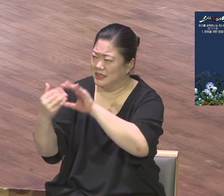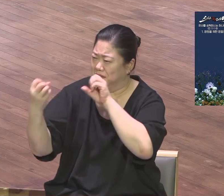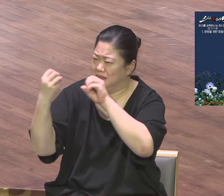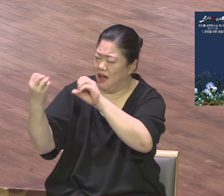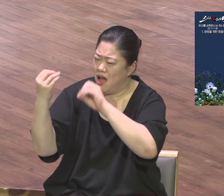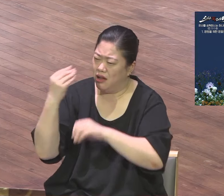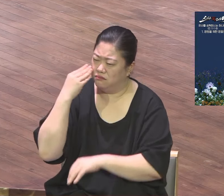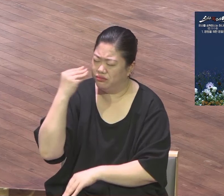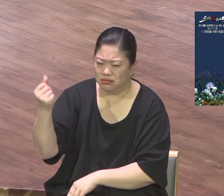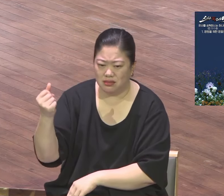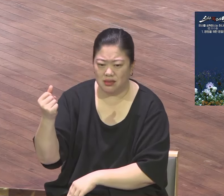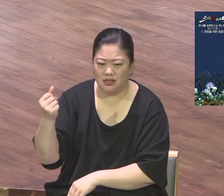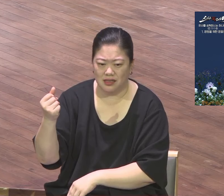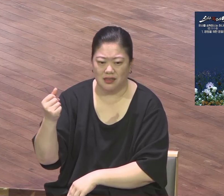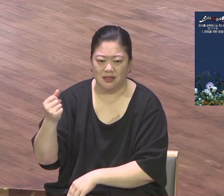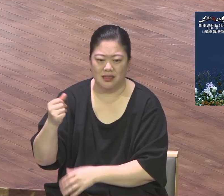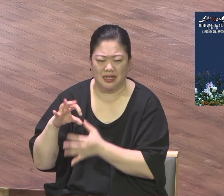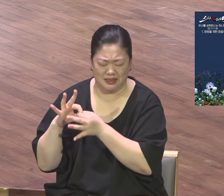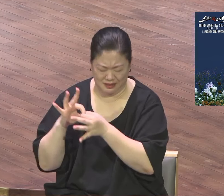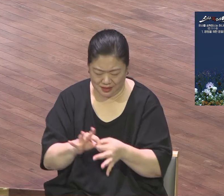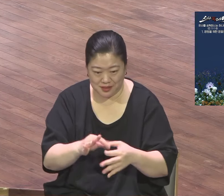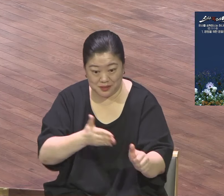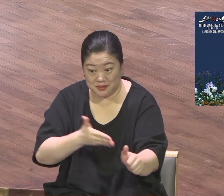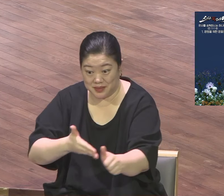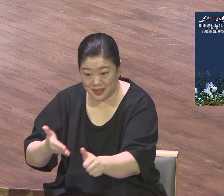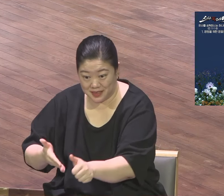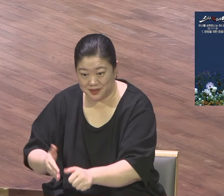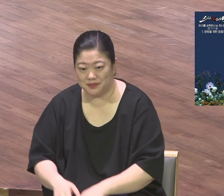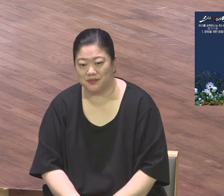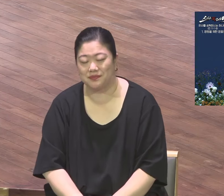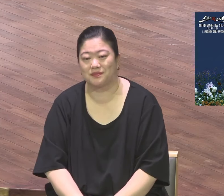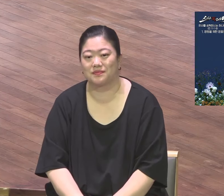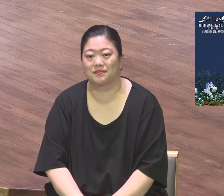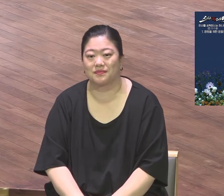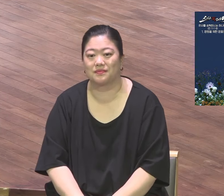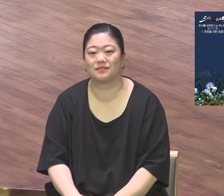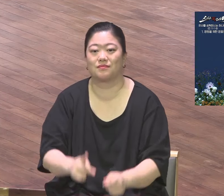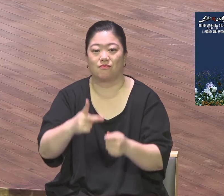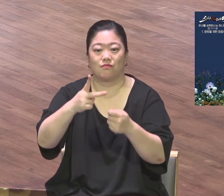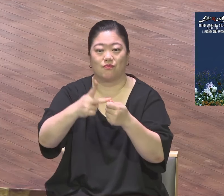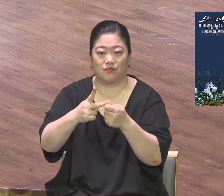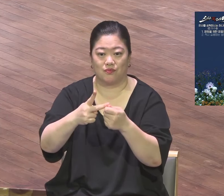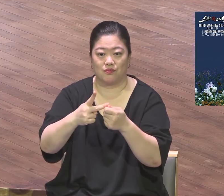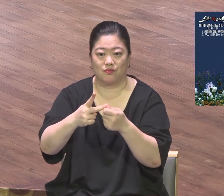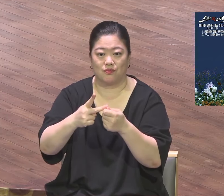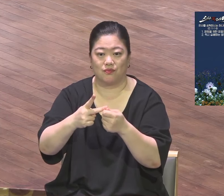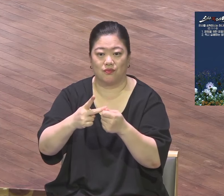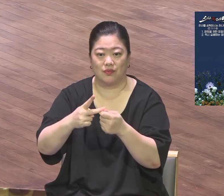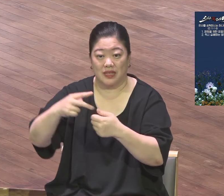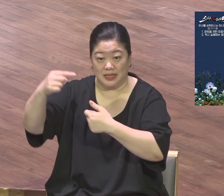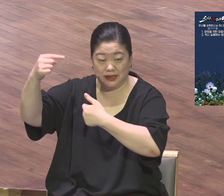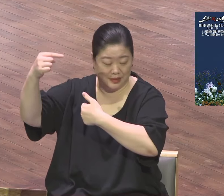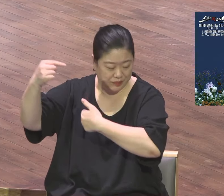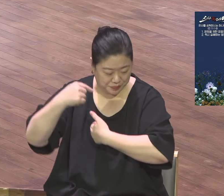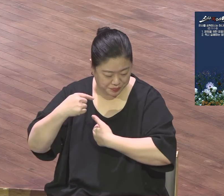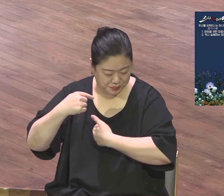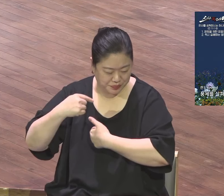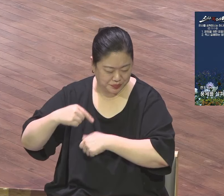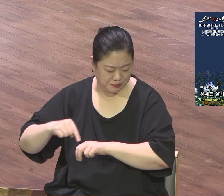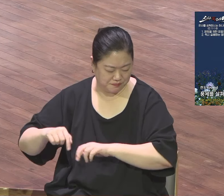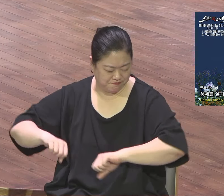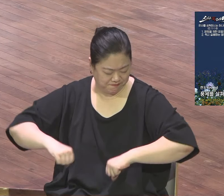수익을 거두는 증인 되기를 주님으로 축복합니다. 두 번째로 즉시 실행하는 영적 투자입니다.